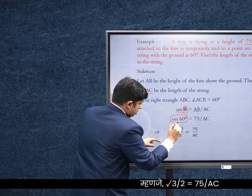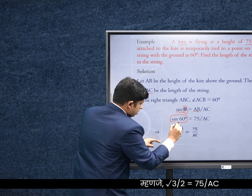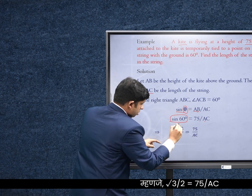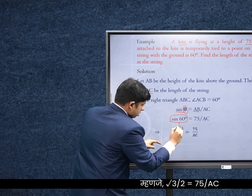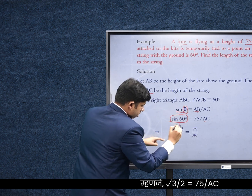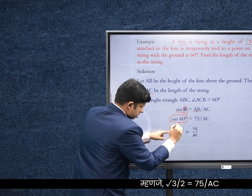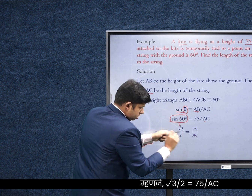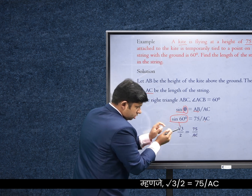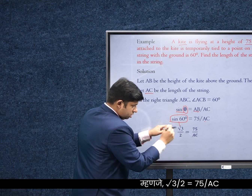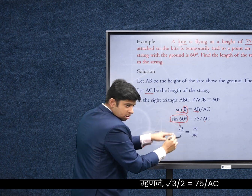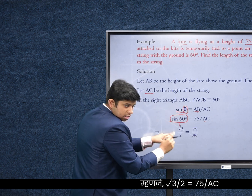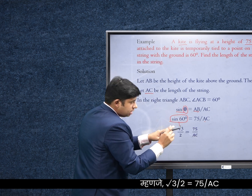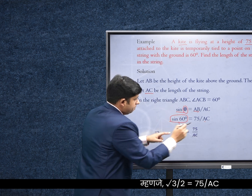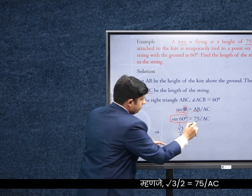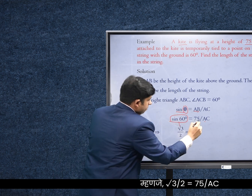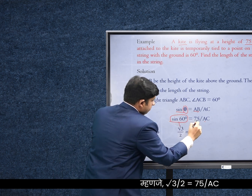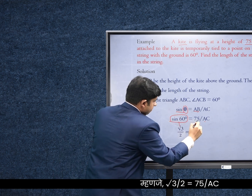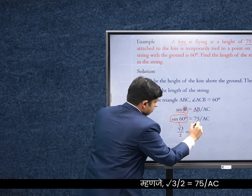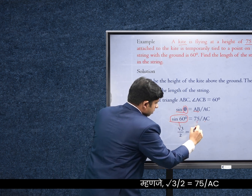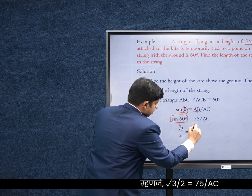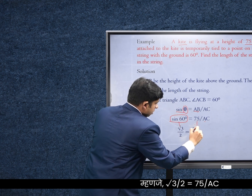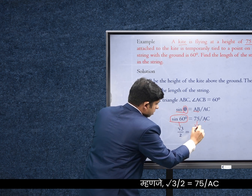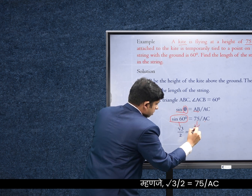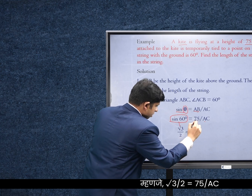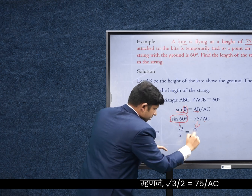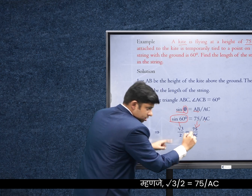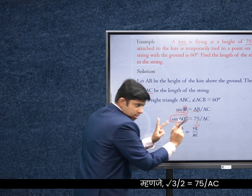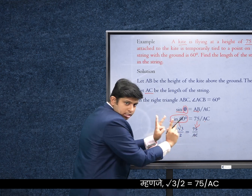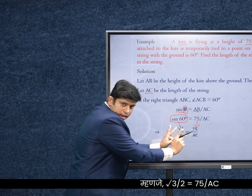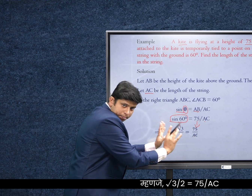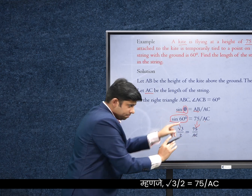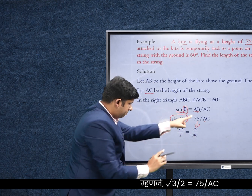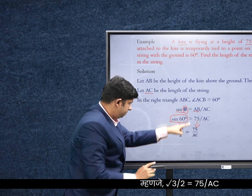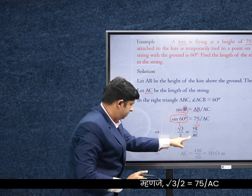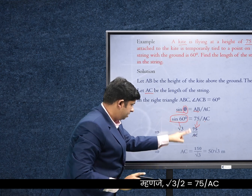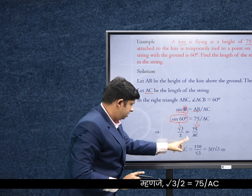म्हणजेच वर्गमुळामध्ये 3/2 बरोबर 75/AC.